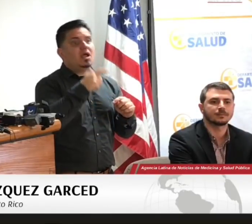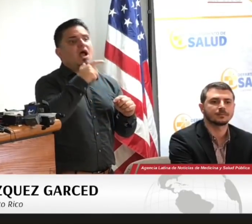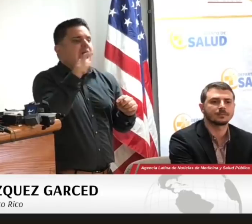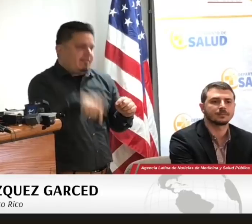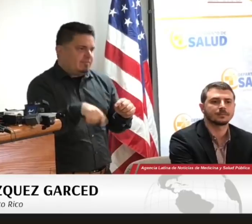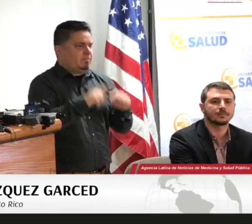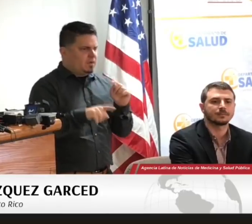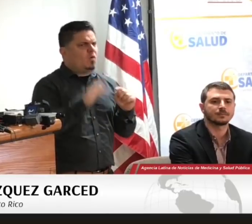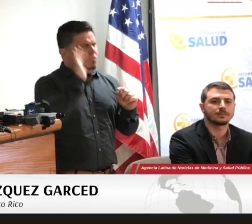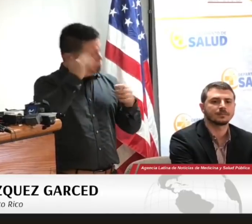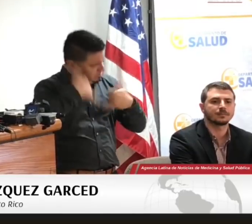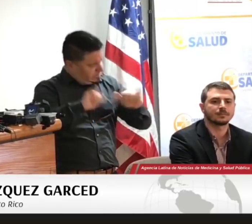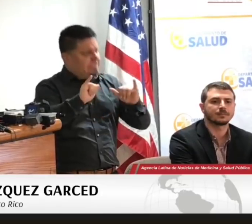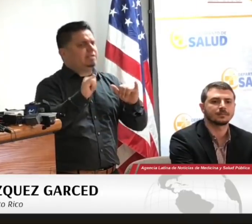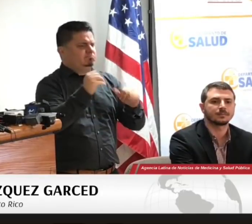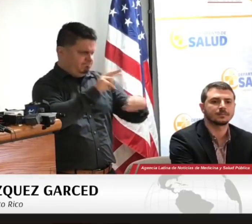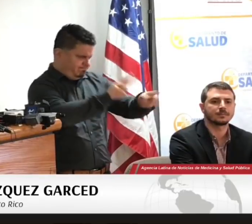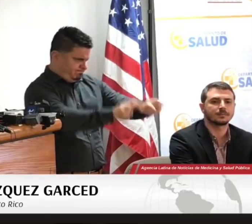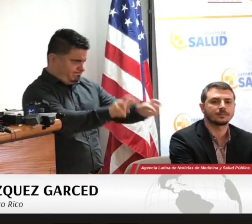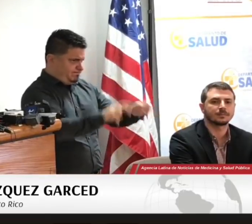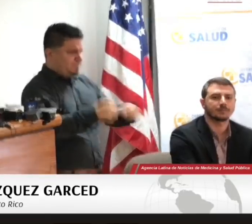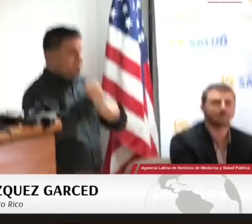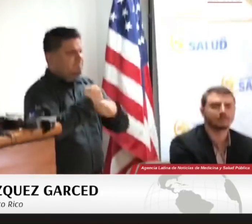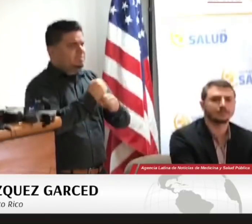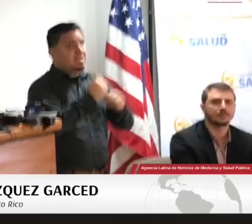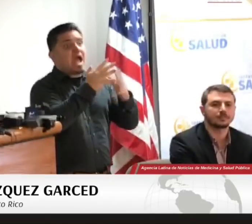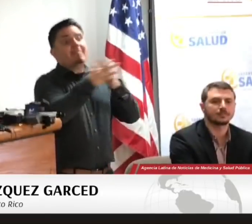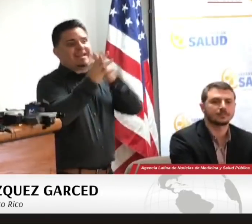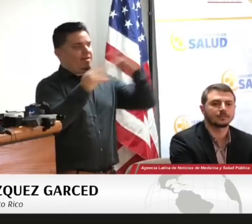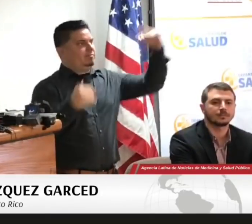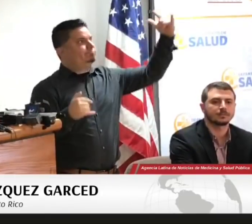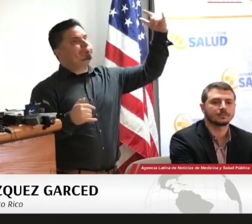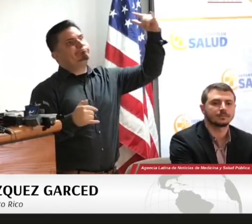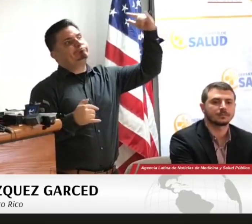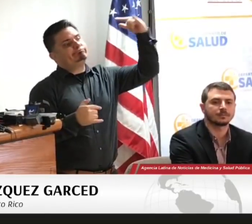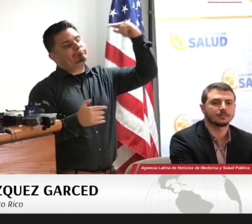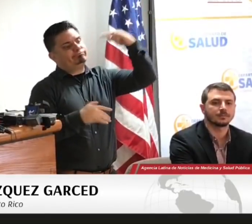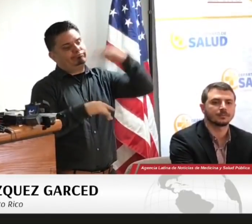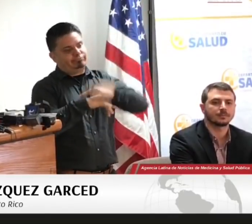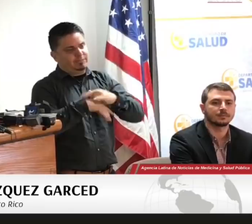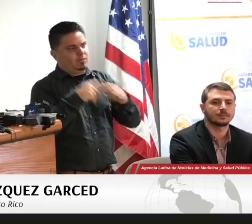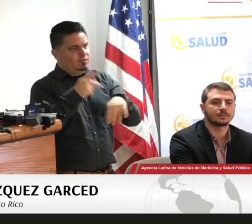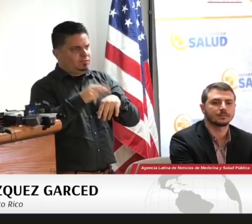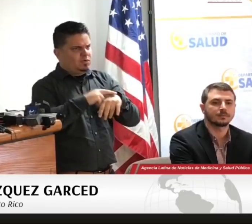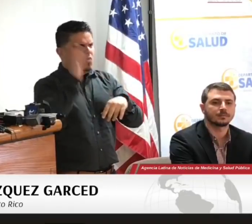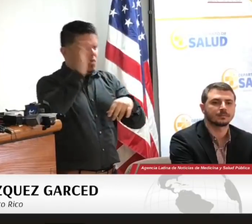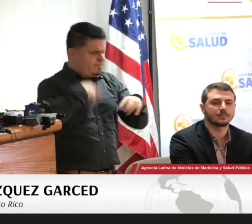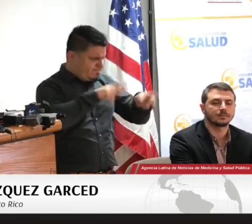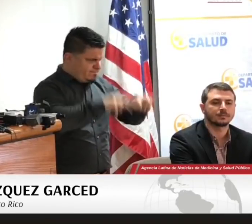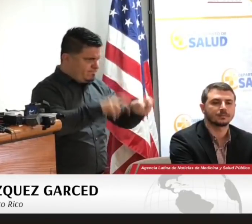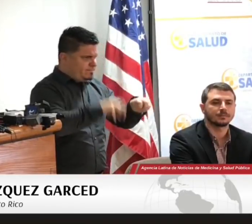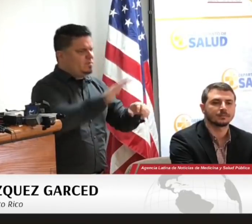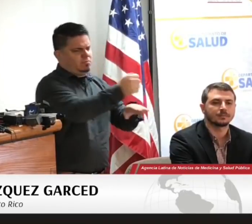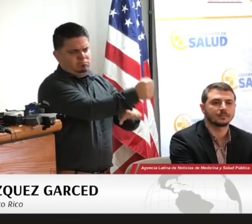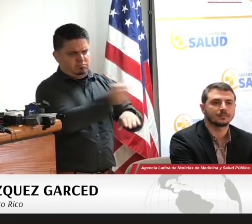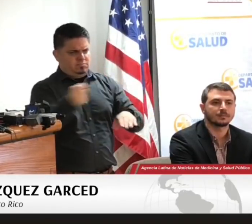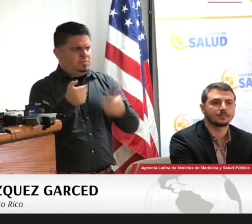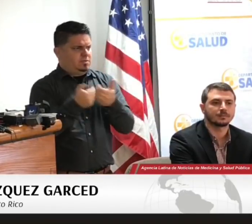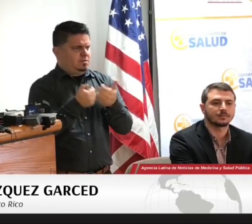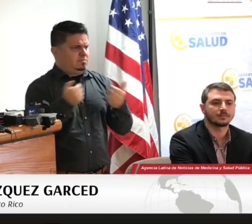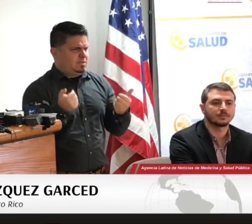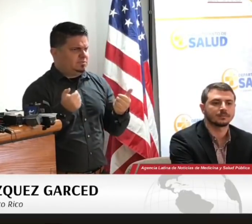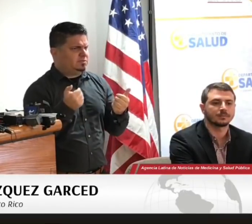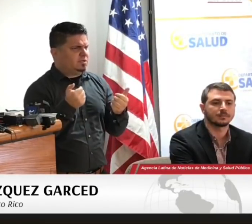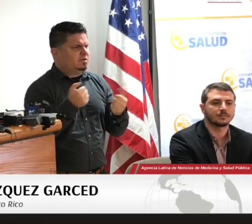cernimiento del aeropuerto de los Estados Unidos cuando salga hacia Puerto Rico, lo vamos a tener aparte para que no entre hasta tanto estemos seguros de